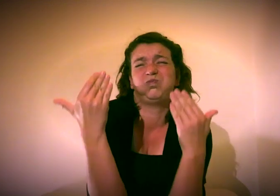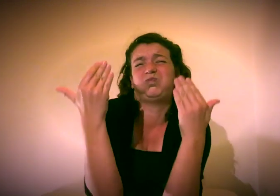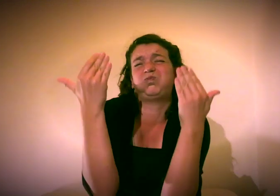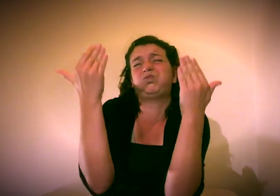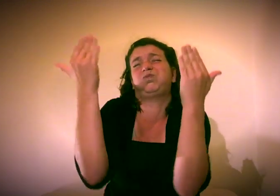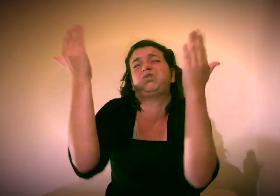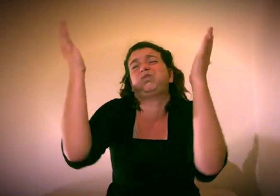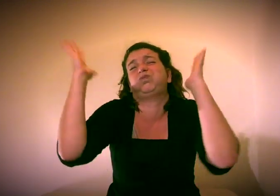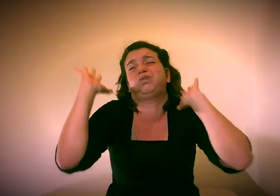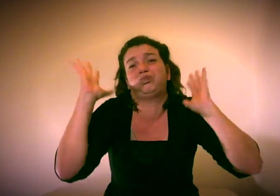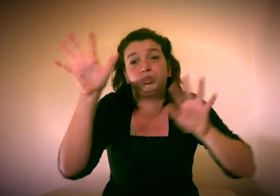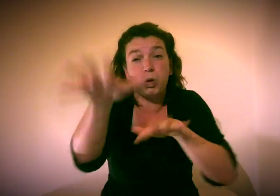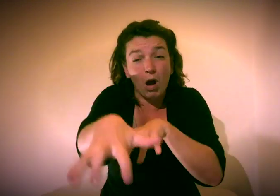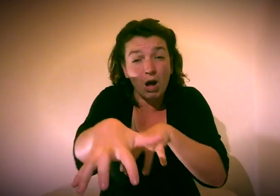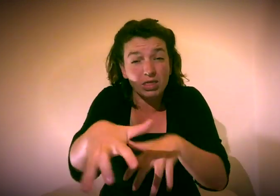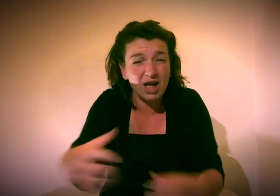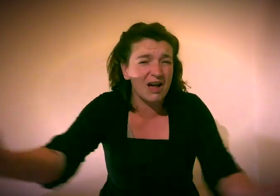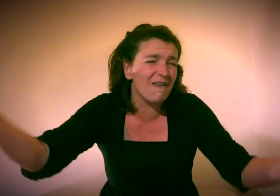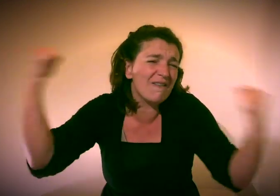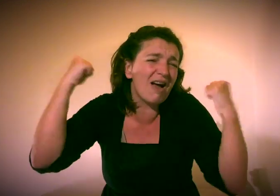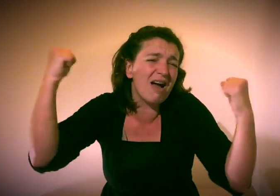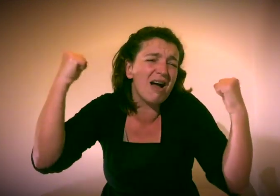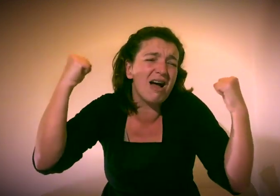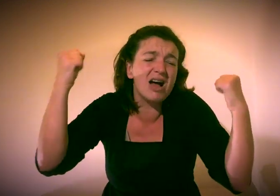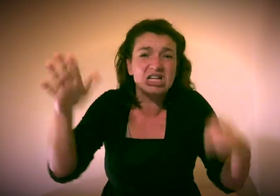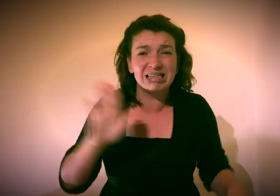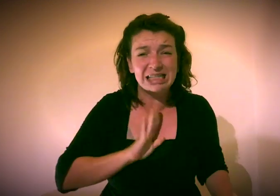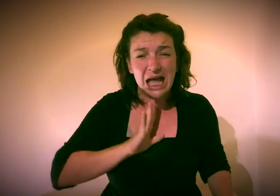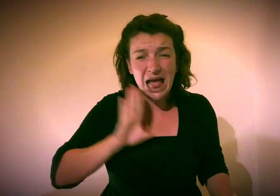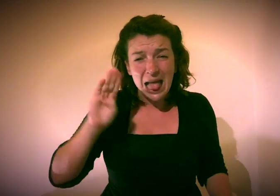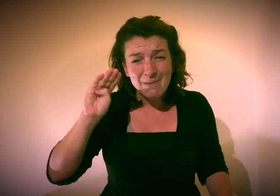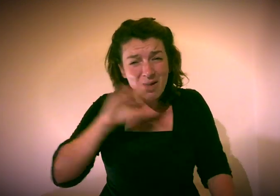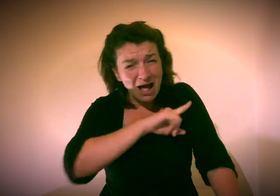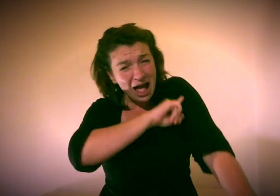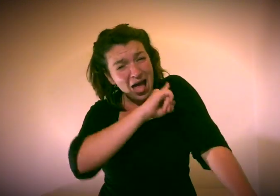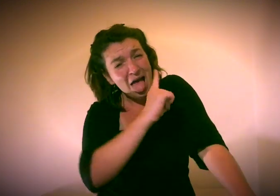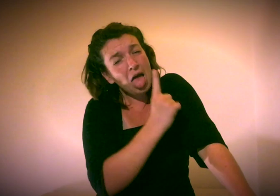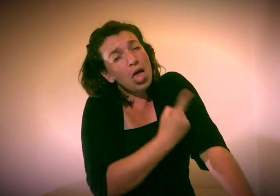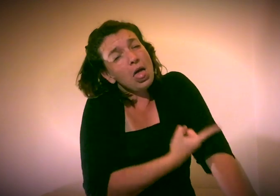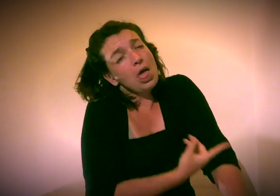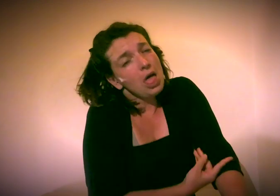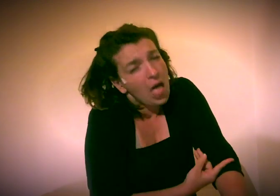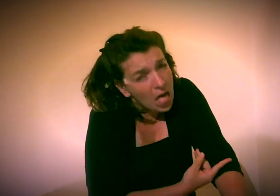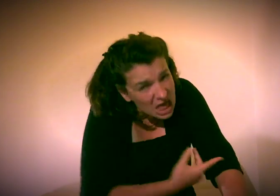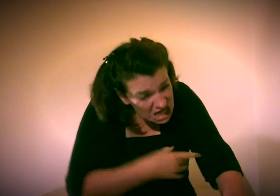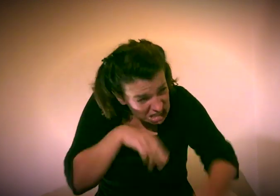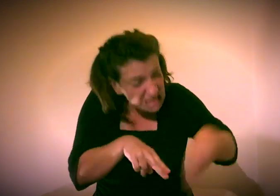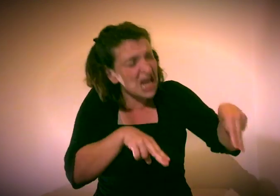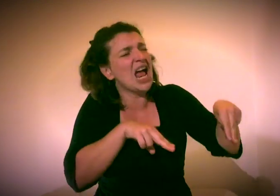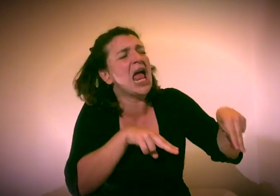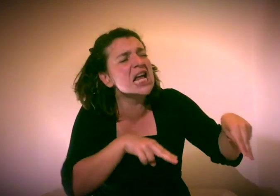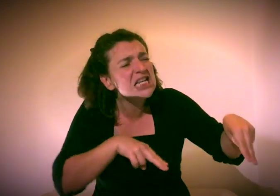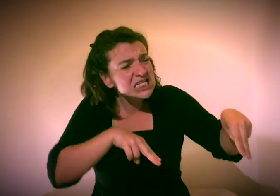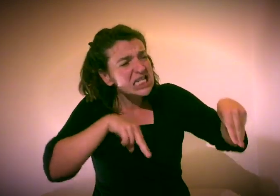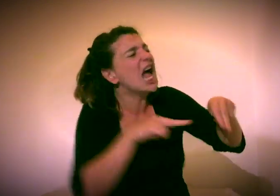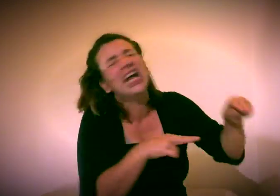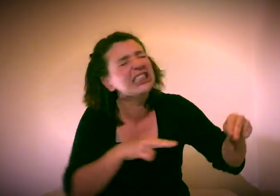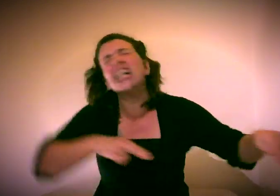fumeurs. La panthère était terriblement forte. Chien Bleu se battait vaillamment, mais ses